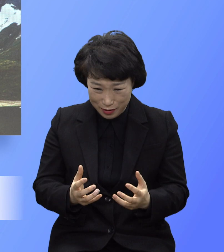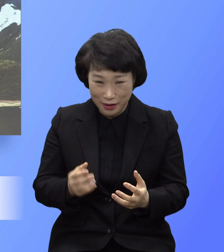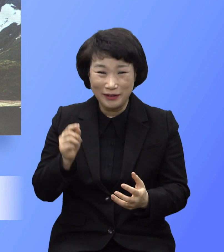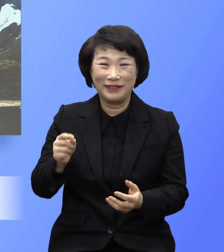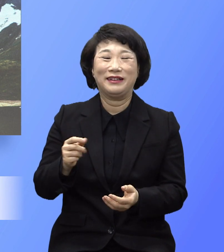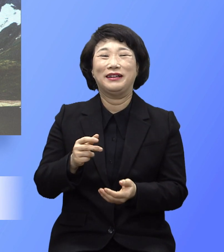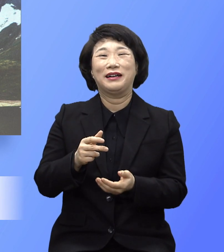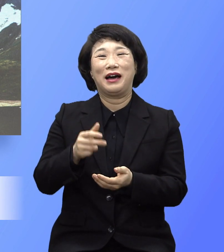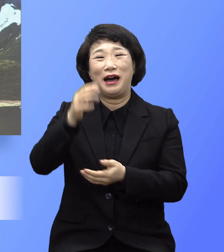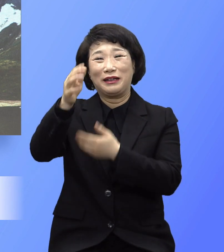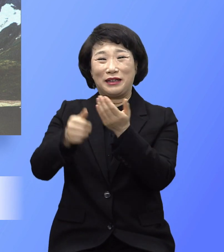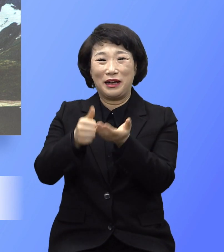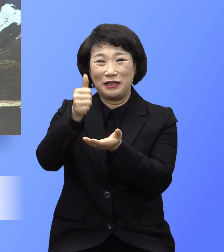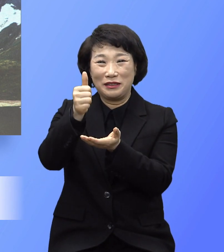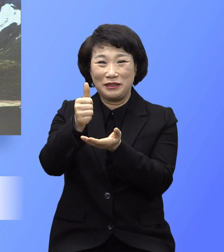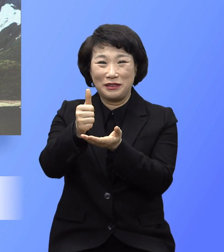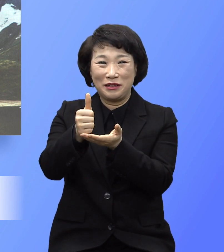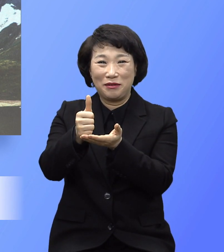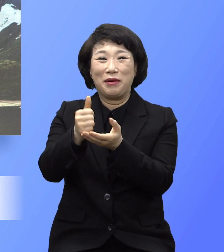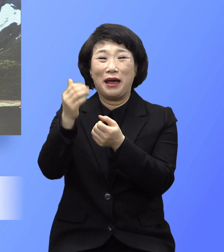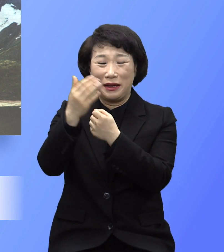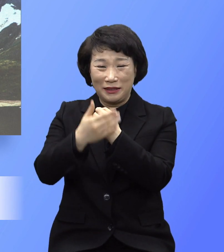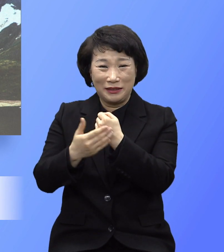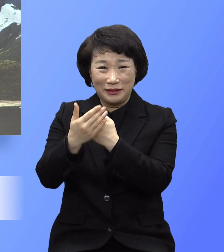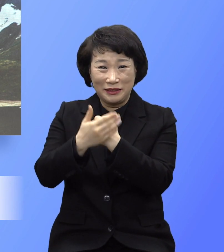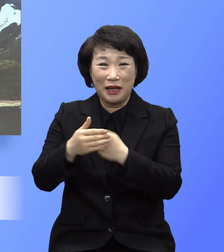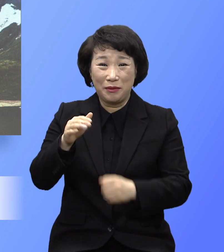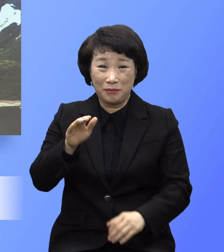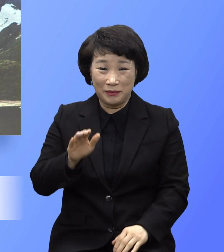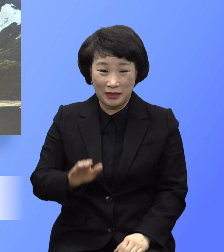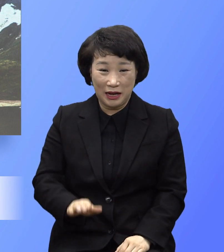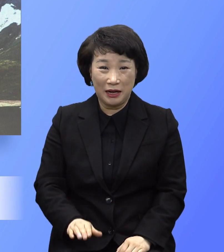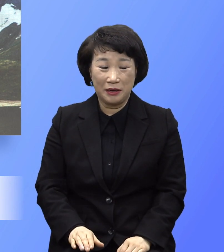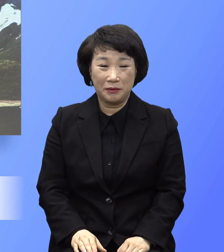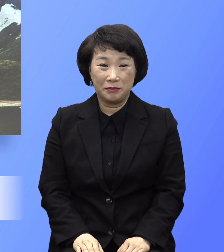어마어마한 하나님의 은혜입니다.